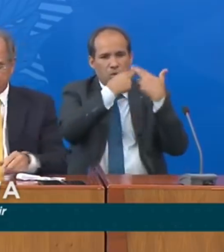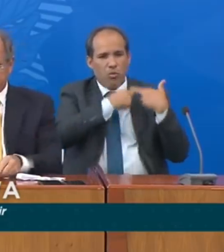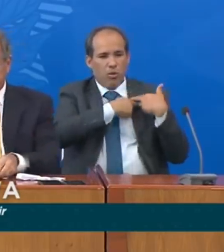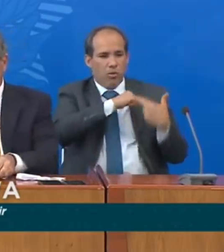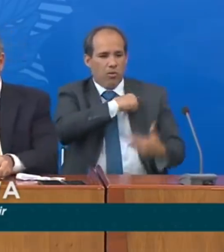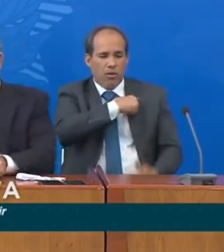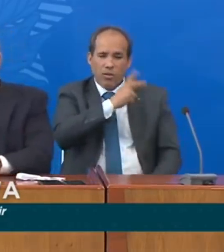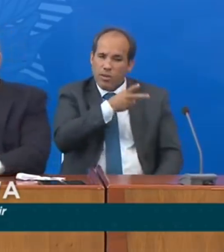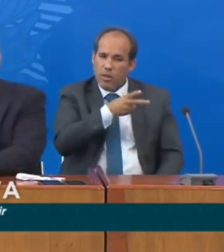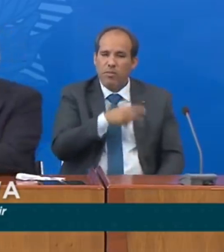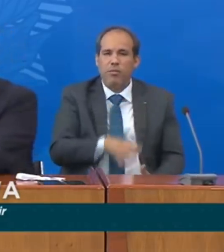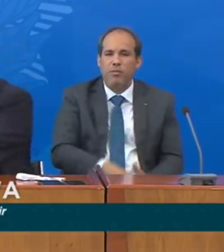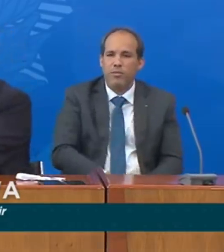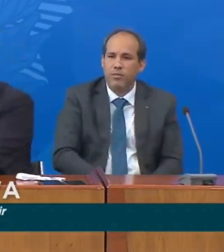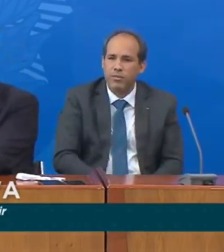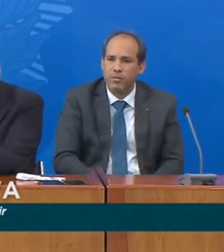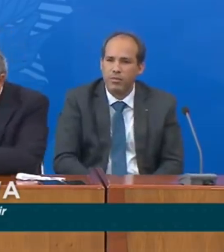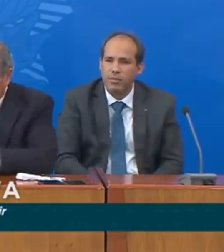fiscal.